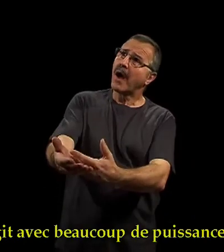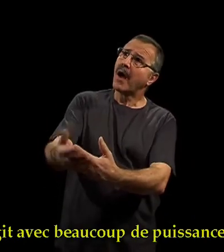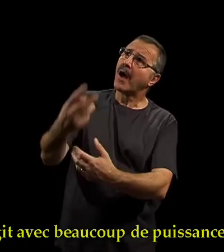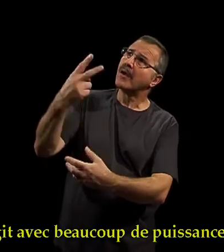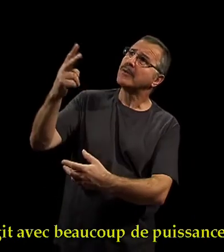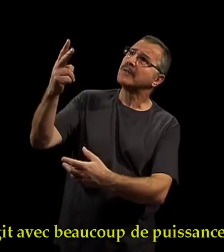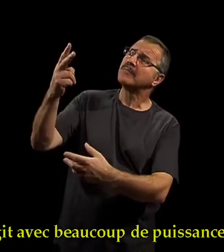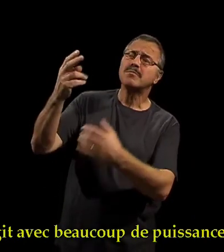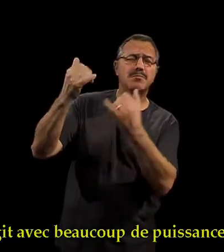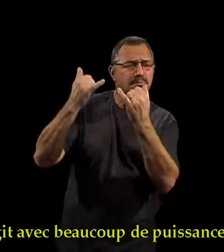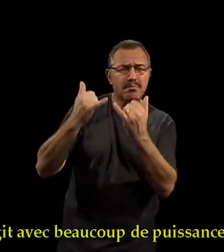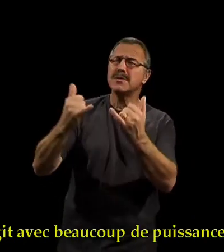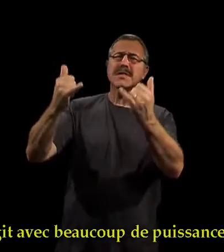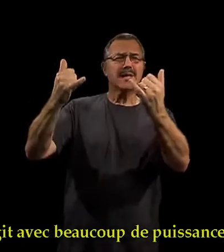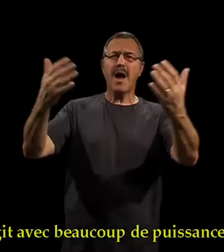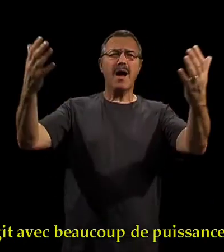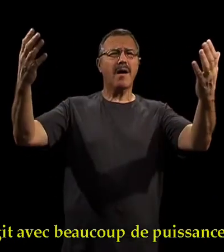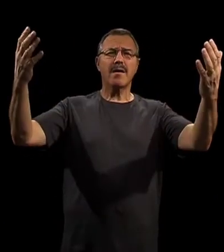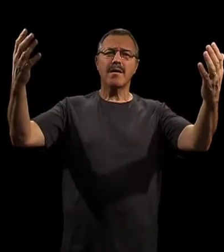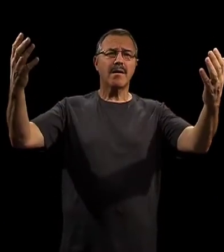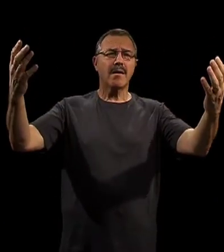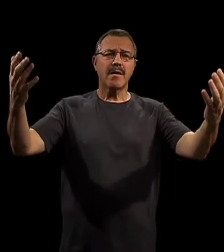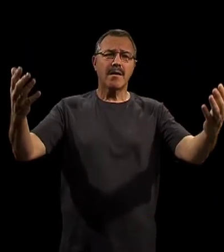Il agit avec beaucoup de puissance.